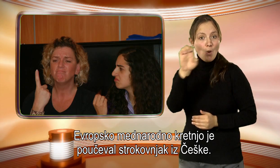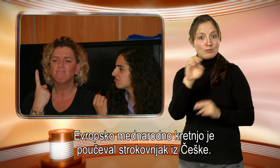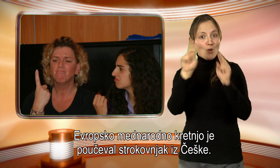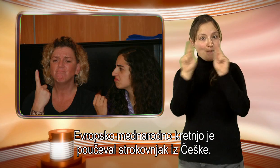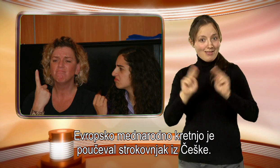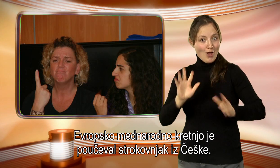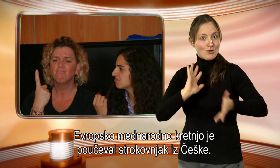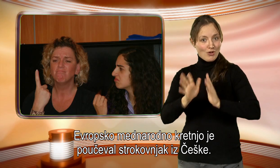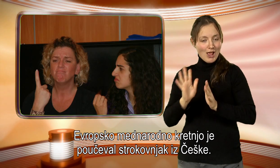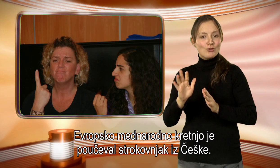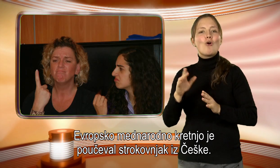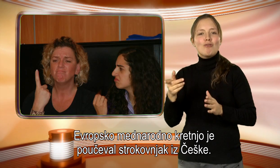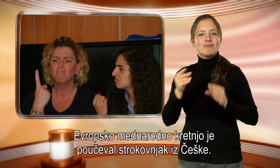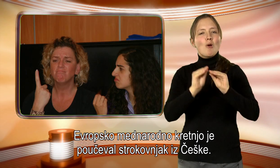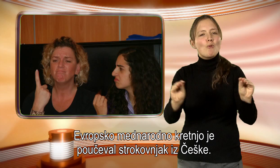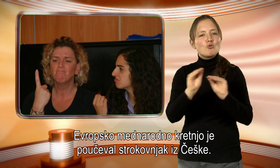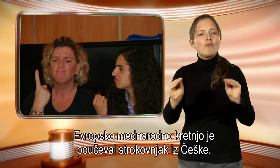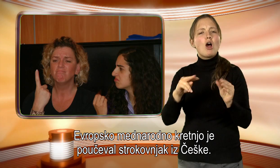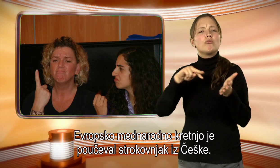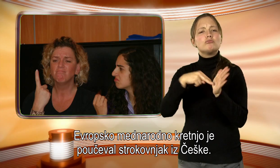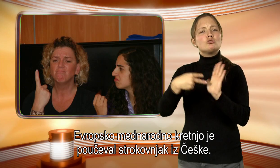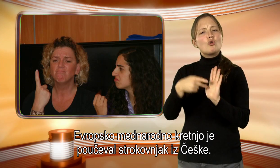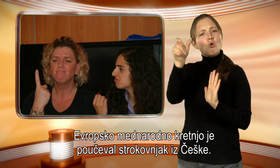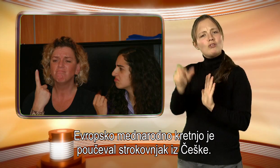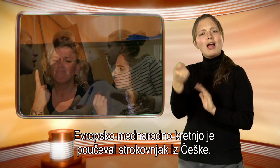Evropsko mednarodno kretnjo je poučeval strokovnjak iz Češke.